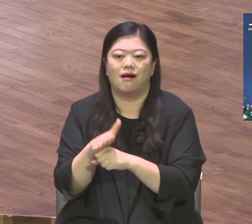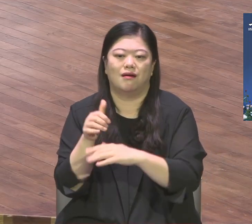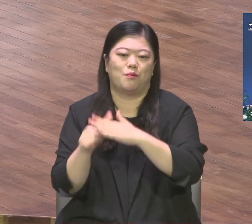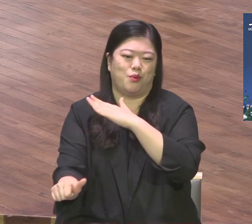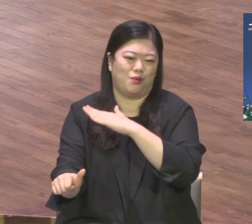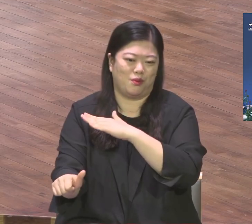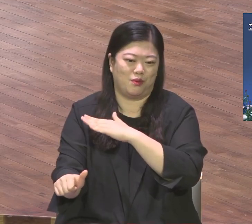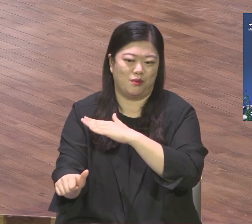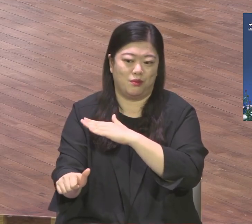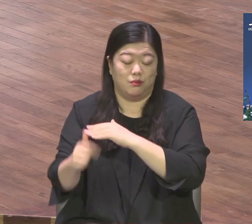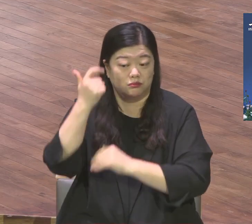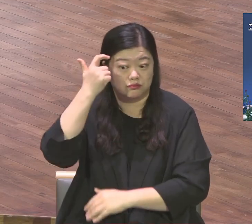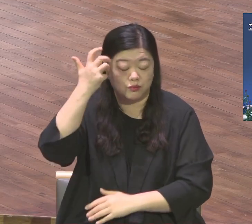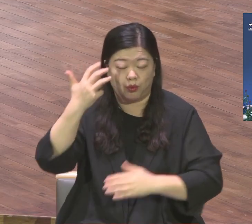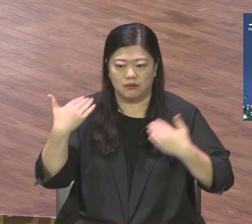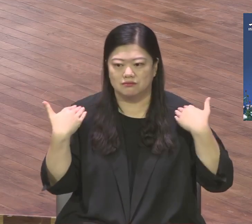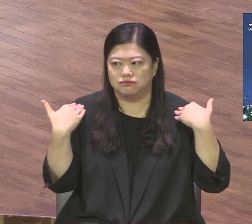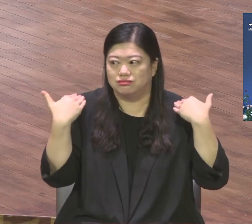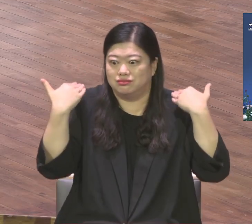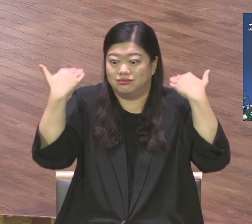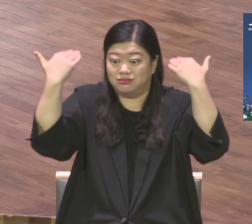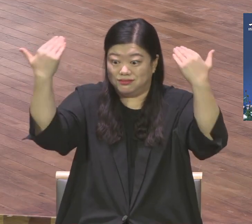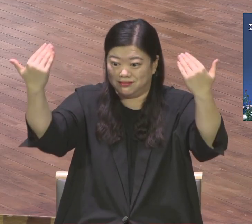굉장히 성숙해졌습니다.